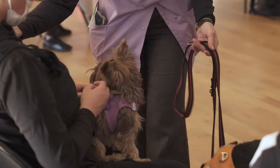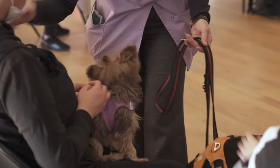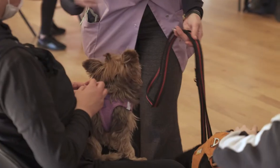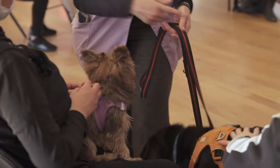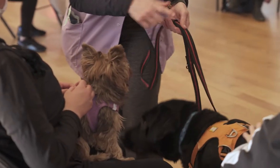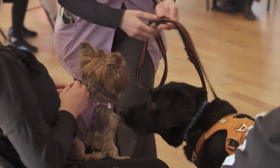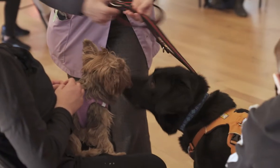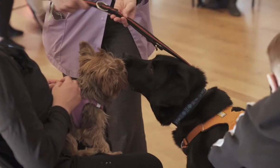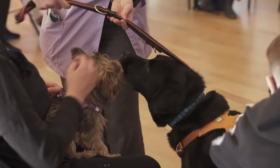www.feyyaz.tv